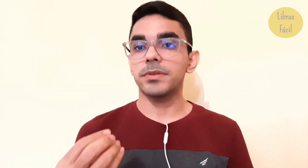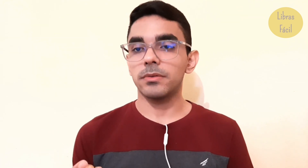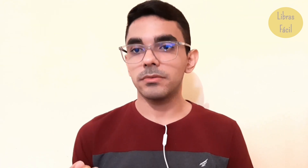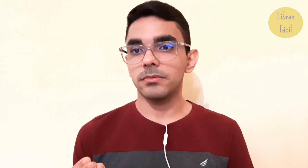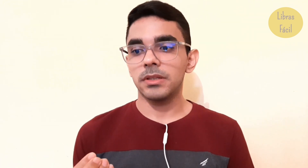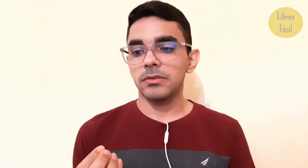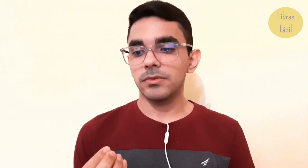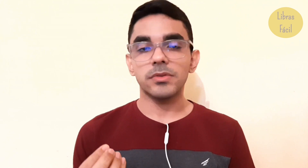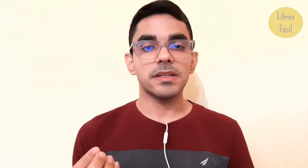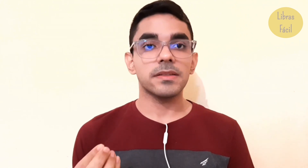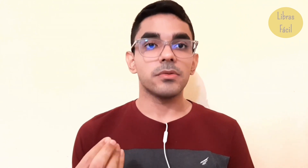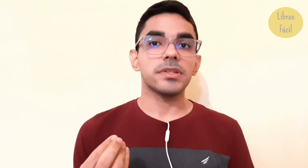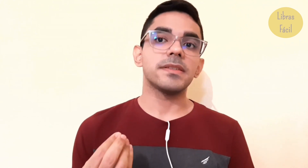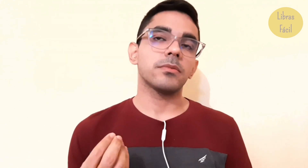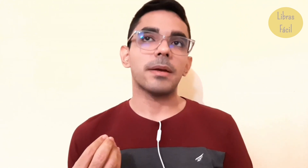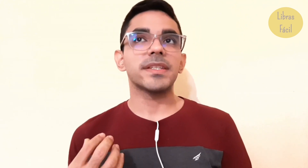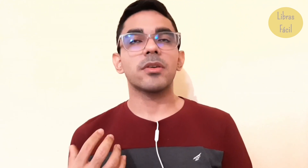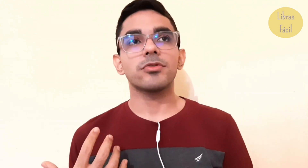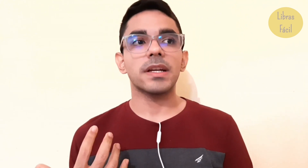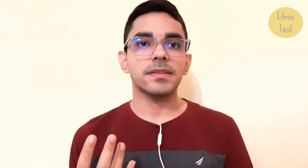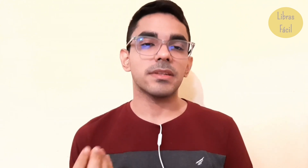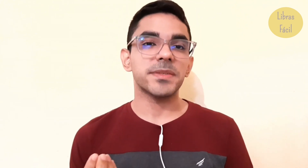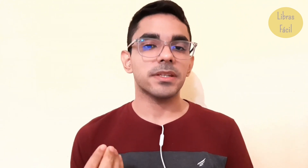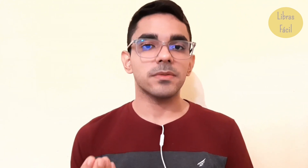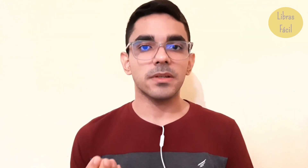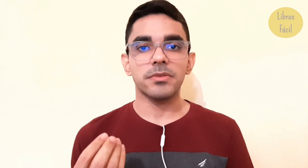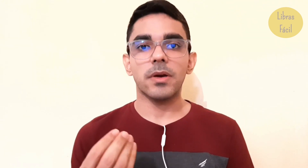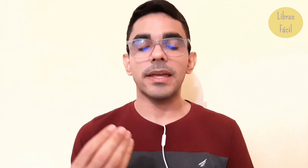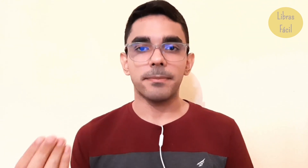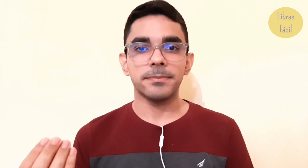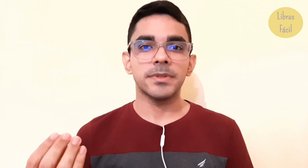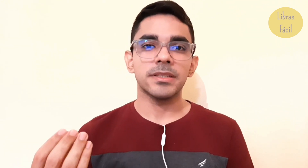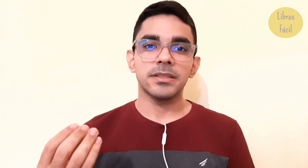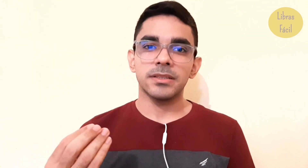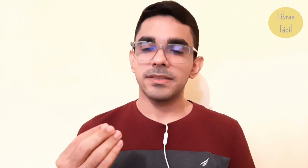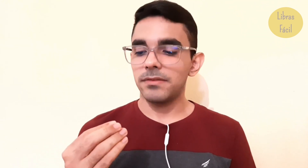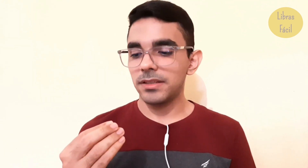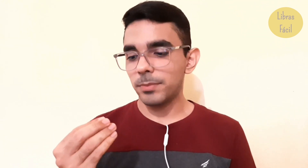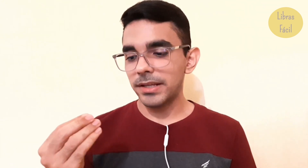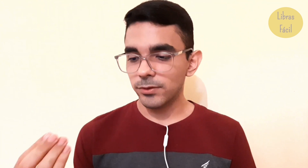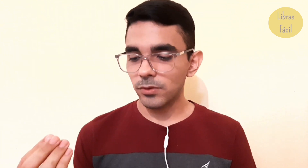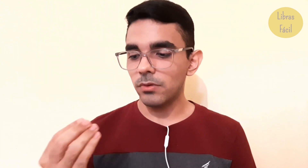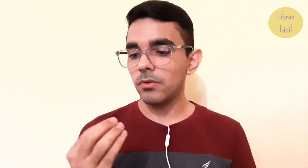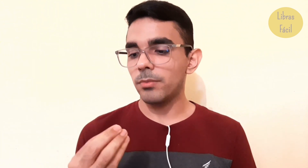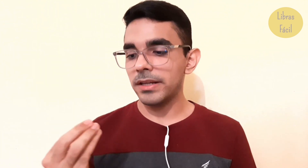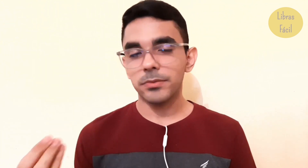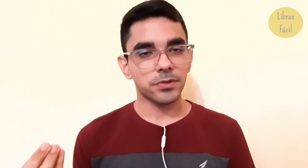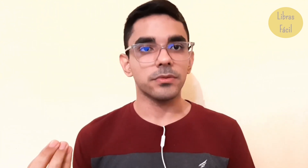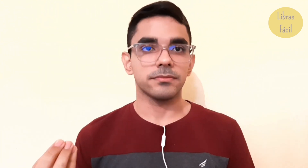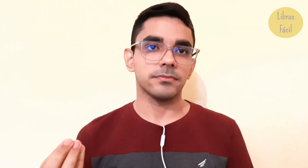estou, os dois eles utilizam da mesma conjugação, da mesma tradução, que é o I am. Serve tanto para eu sou como para eu estou.